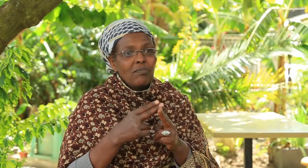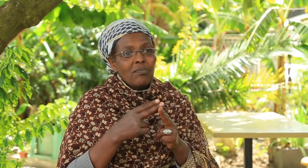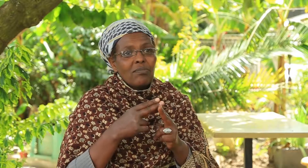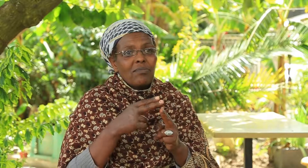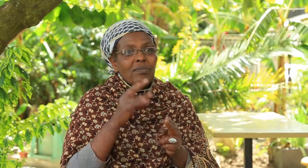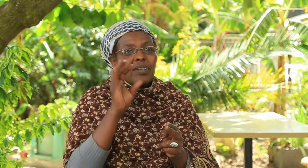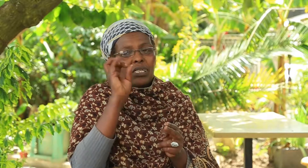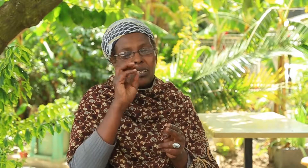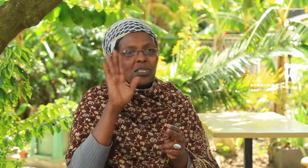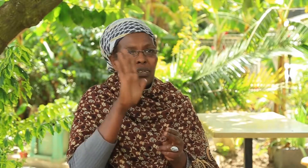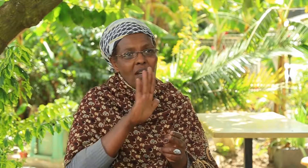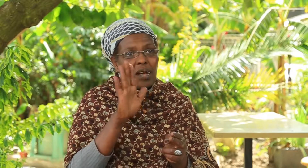My name is ጸጌ መኮንን.